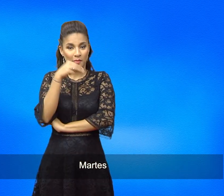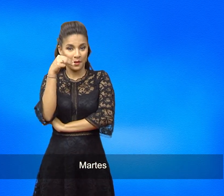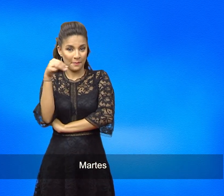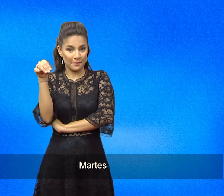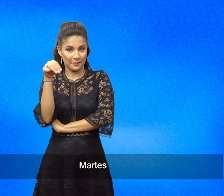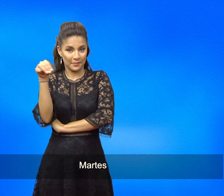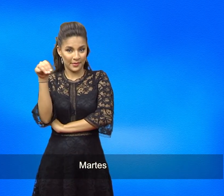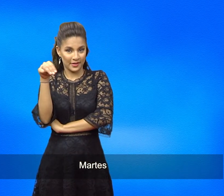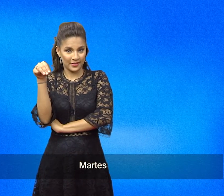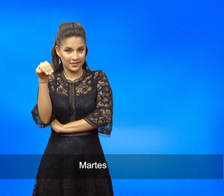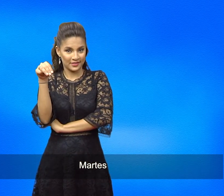martes